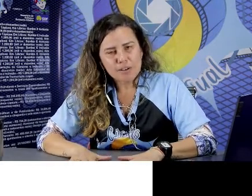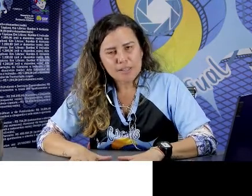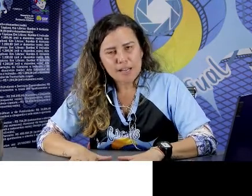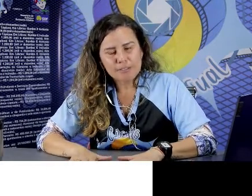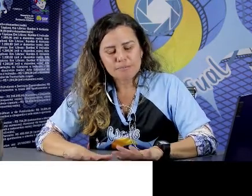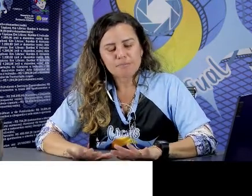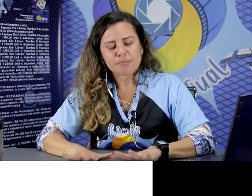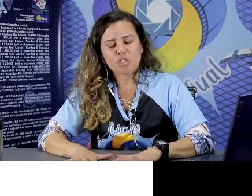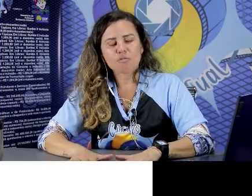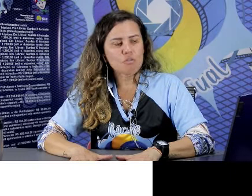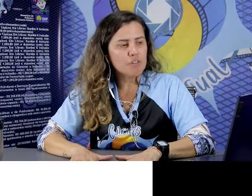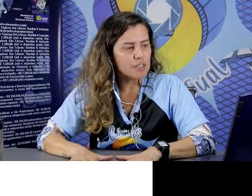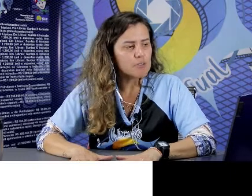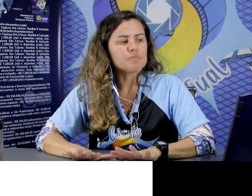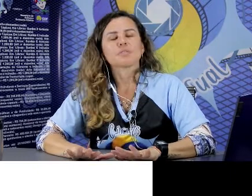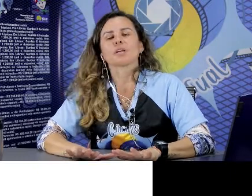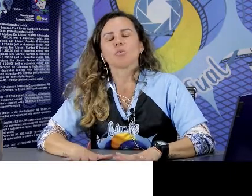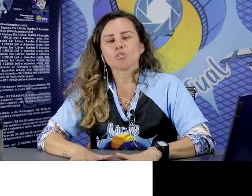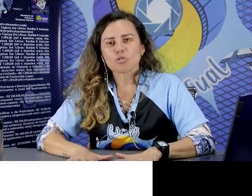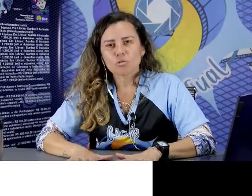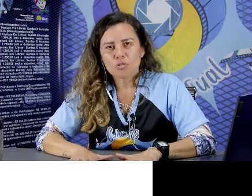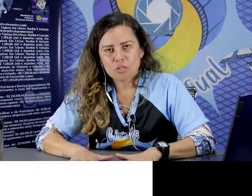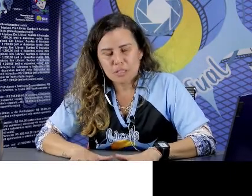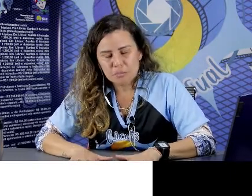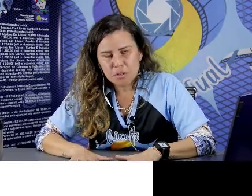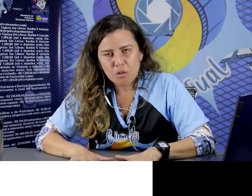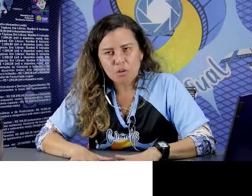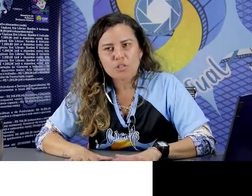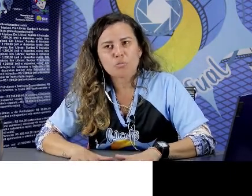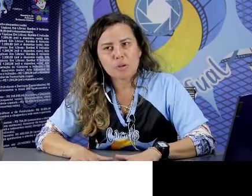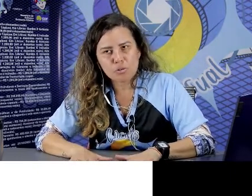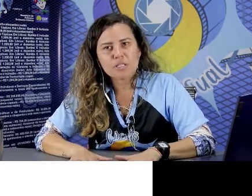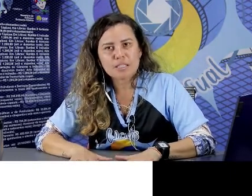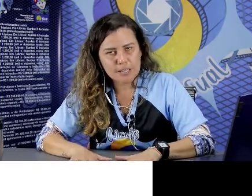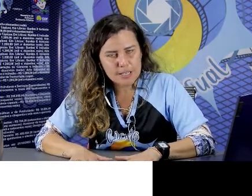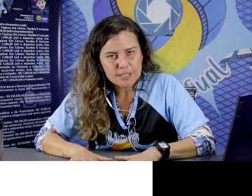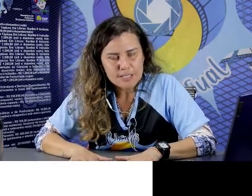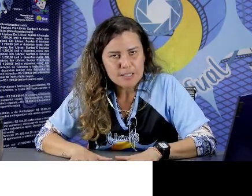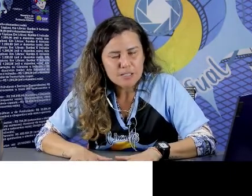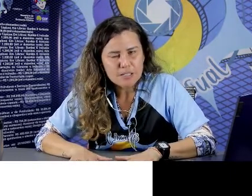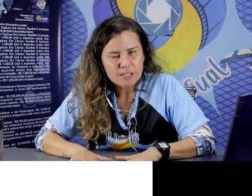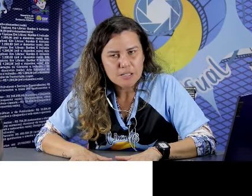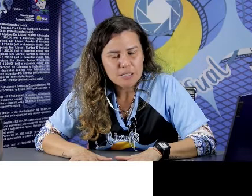estar desenvolvendo condições psicológicas superiores nessa criança?